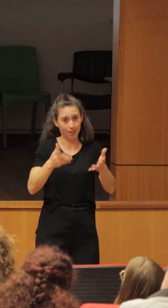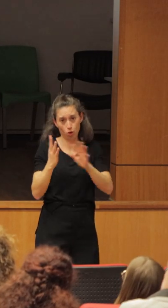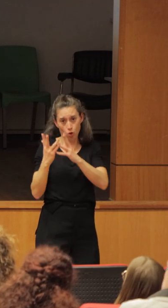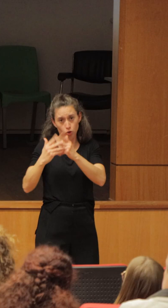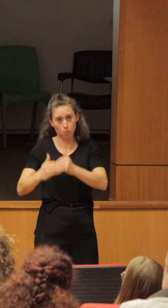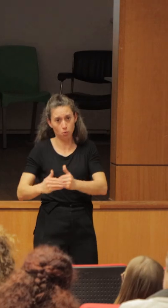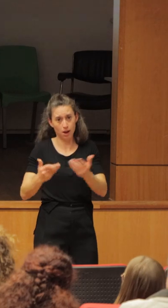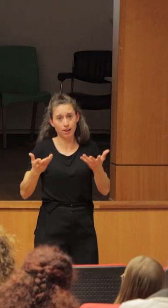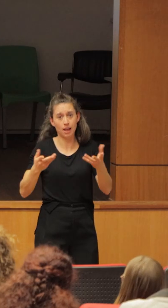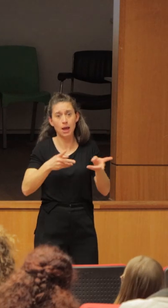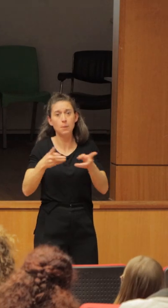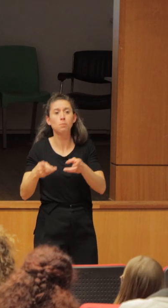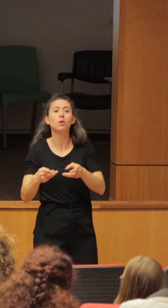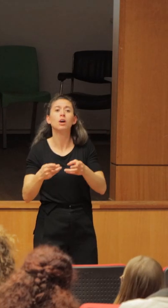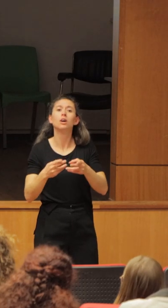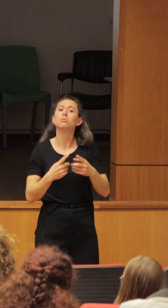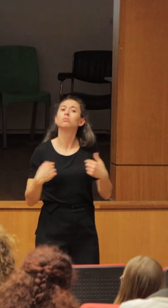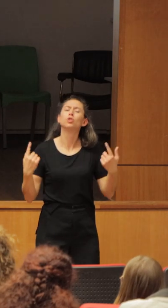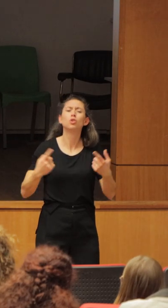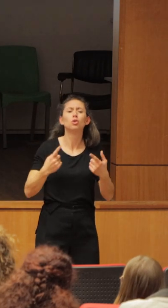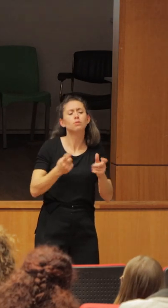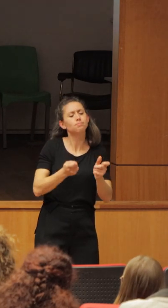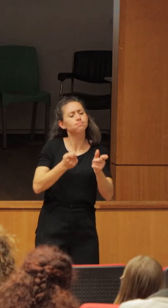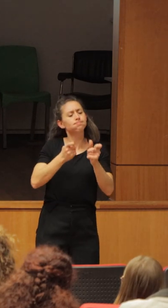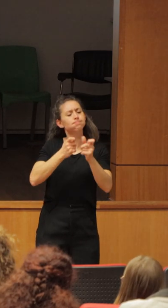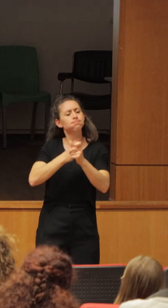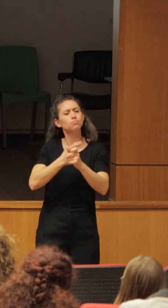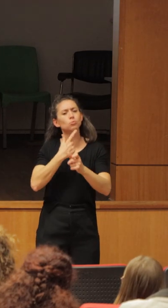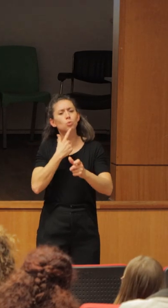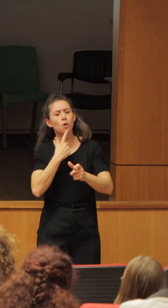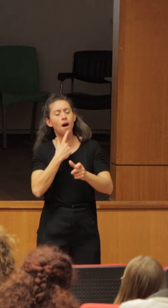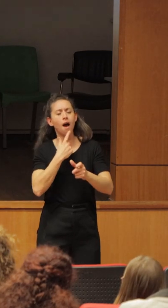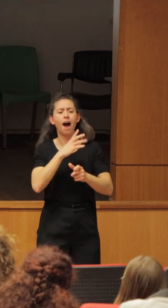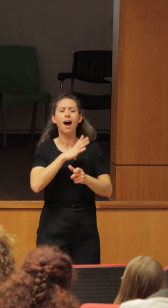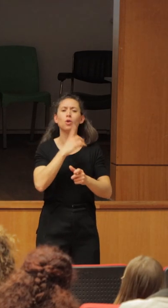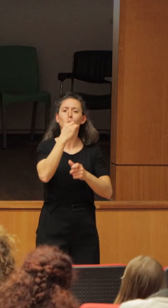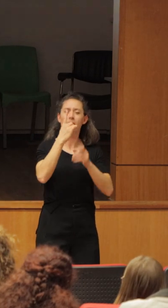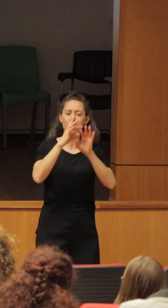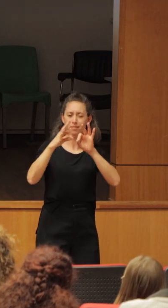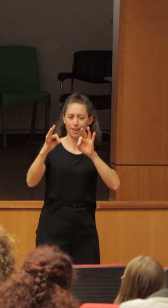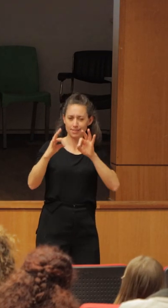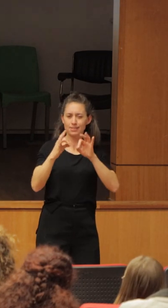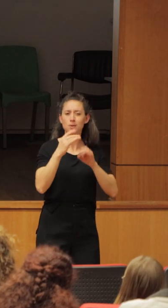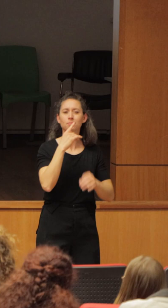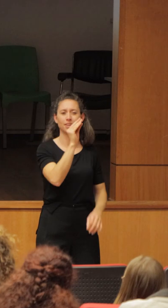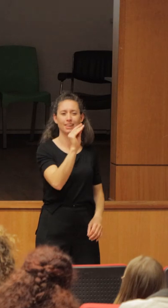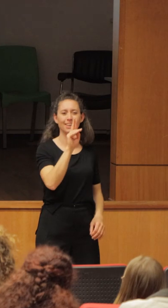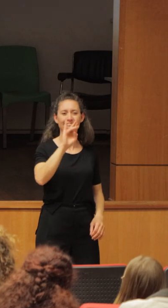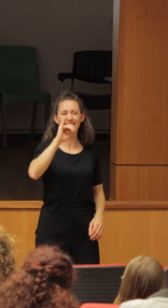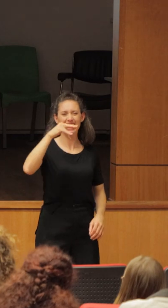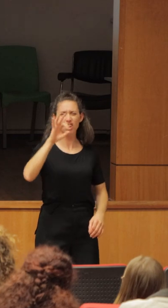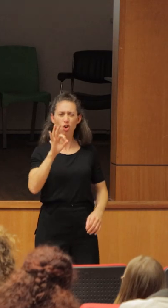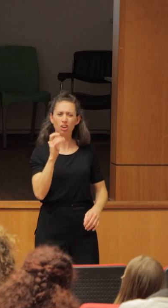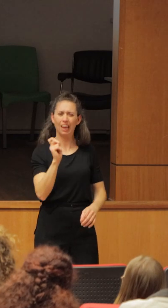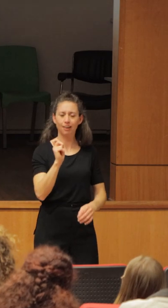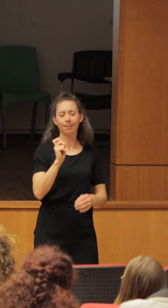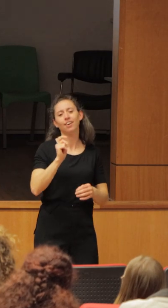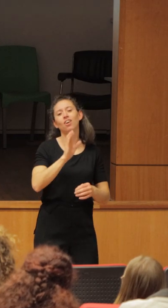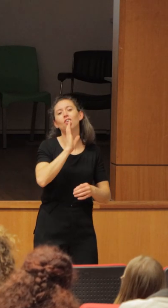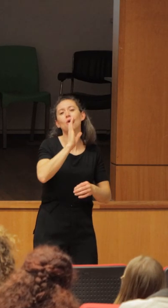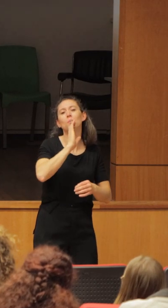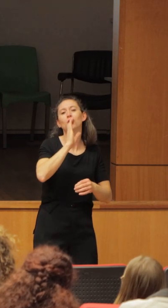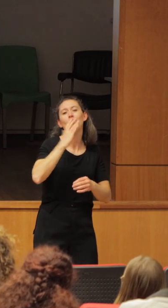hipermodernidad en donde todo se pone en cuestión. Hay una frase de Quino. Quino es un